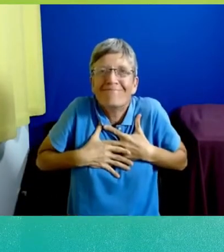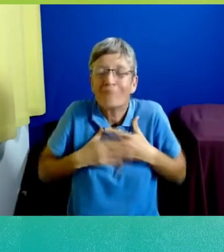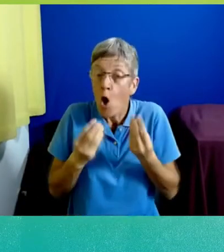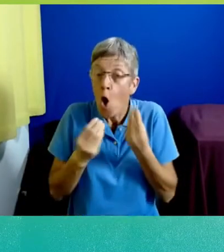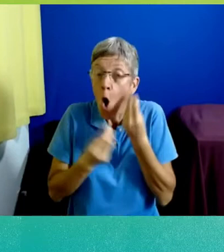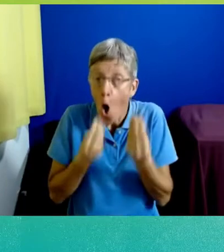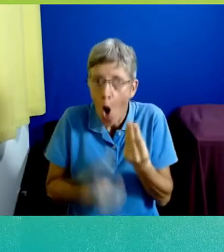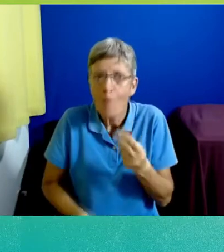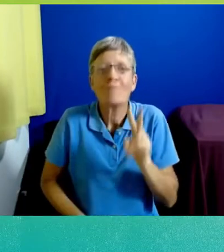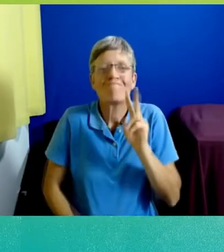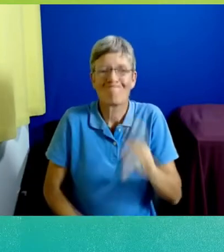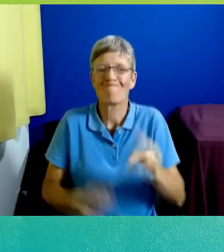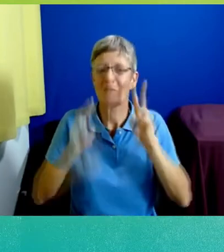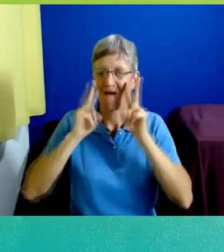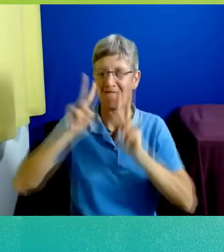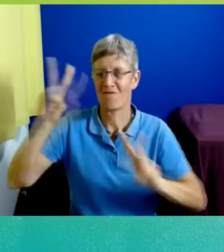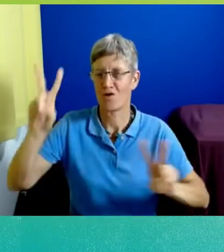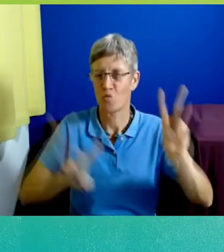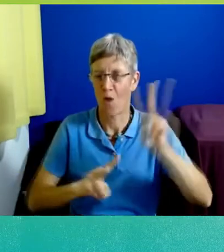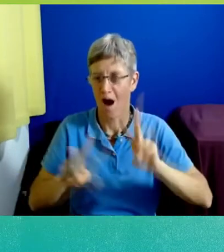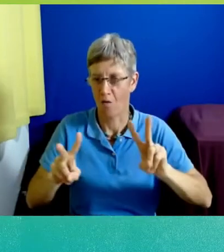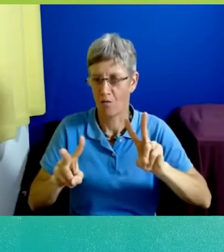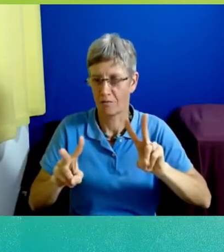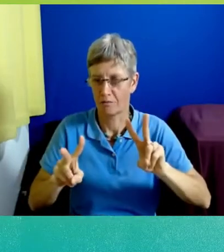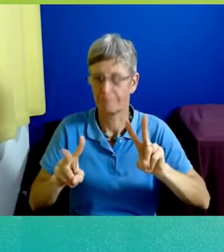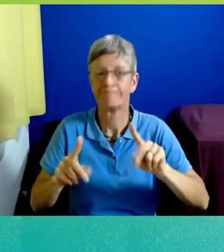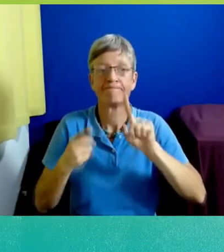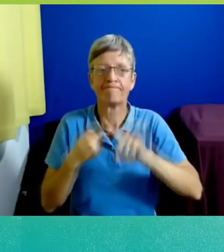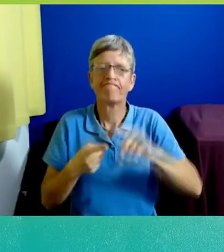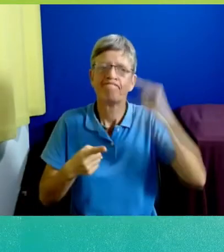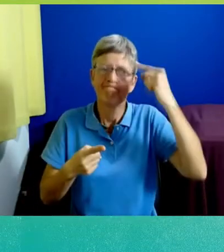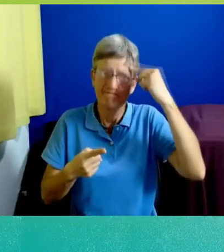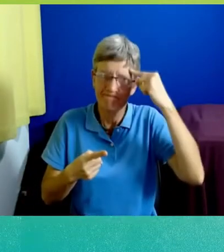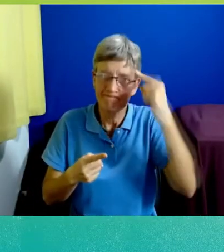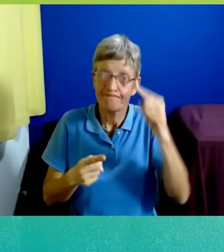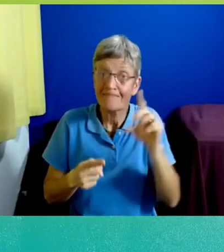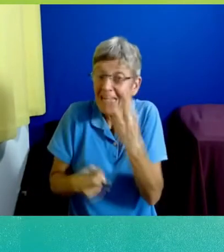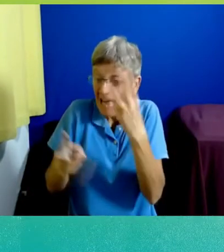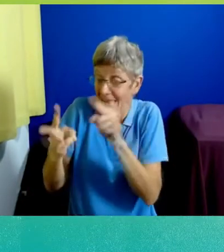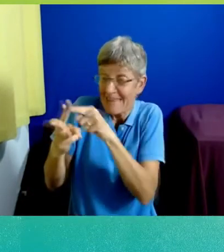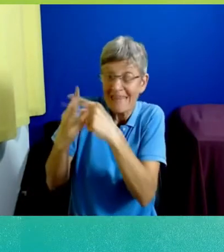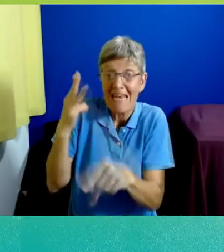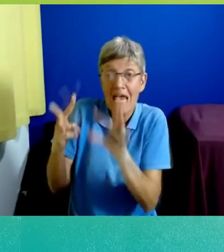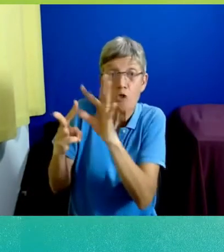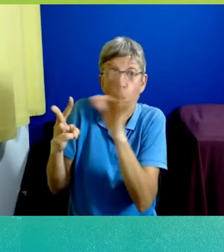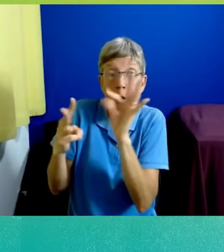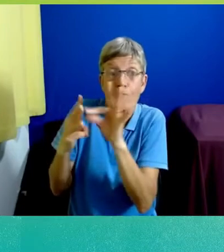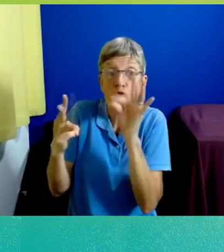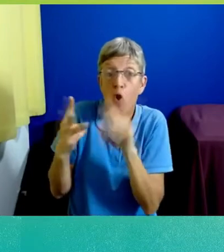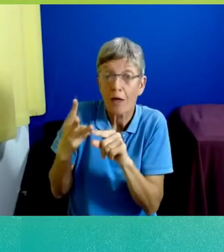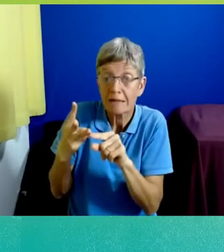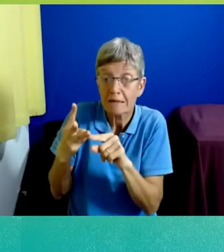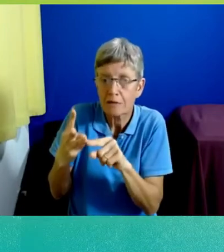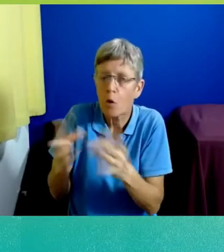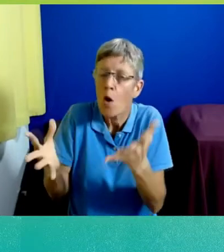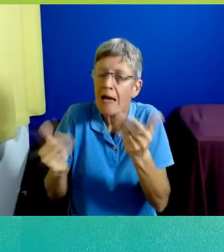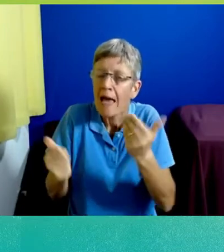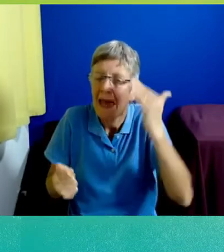grandes emoções, como por meio desse registro